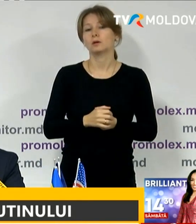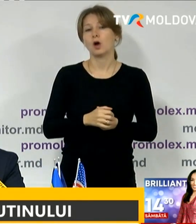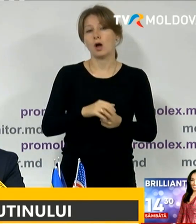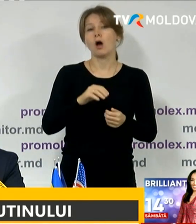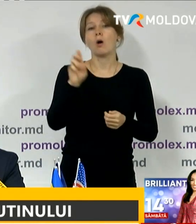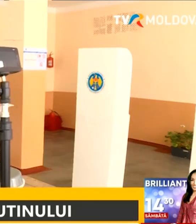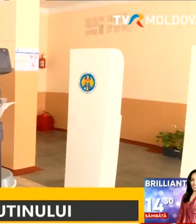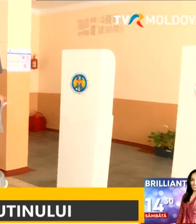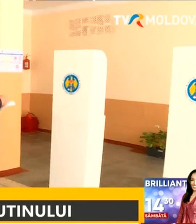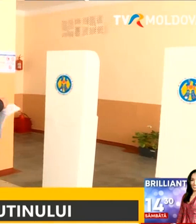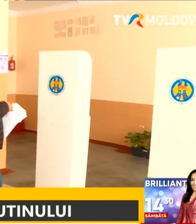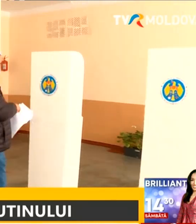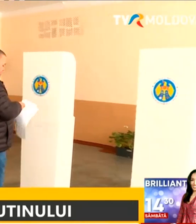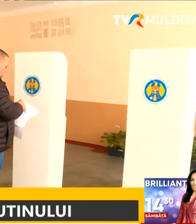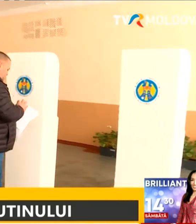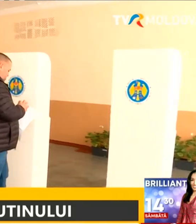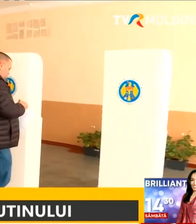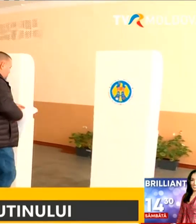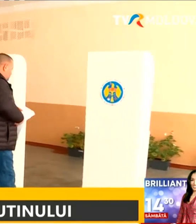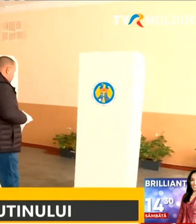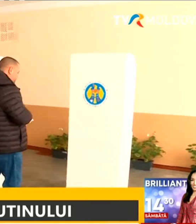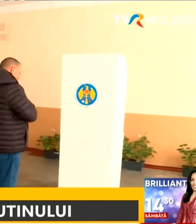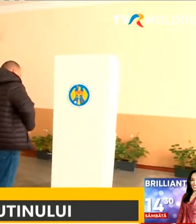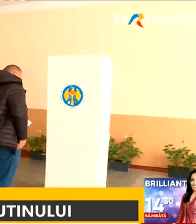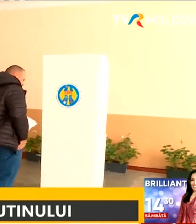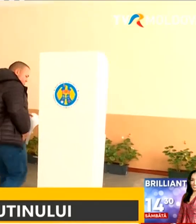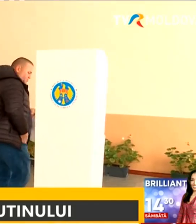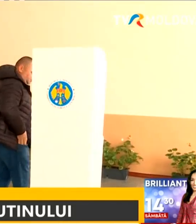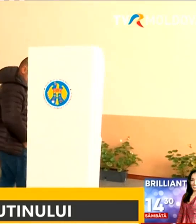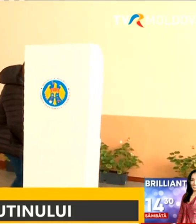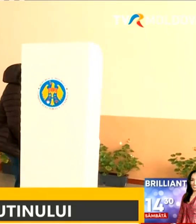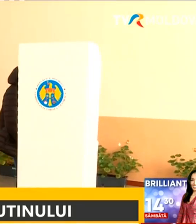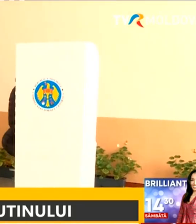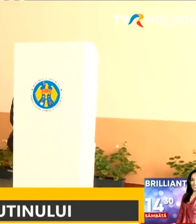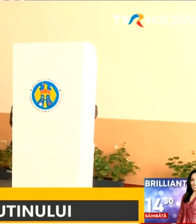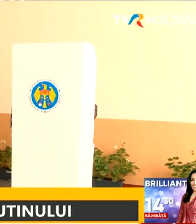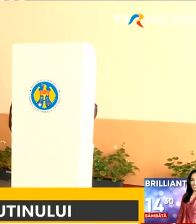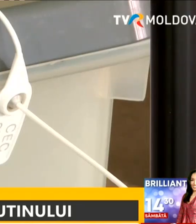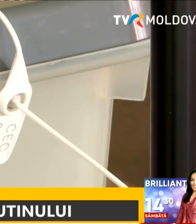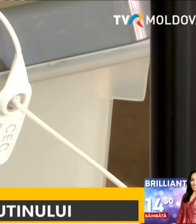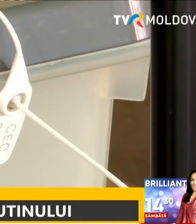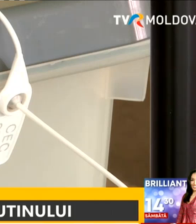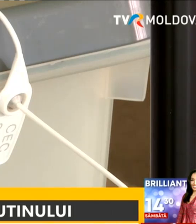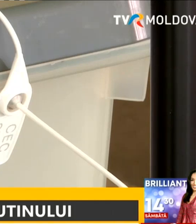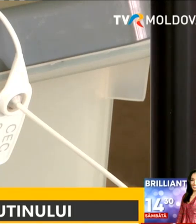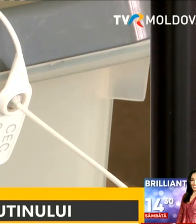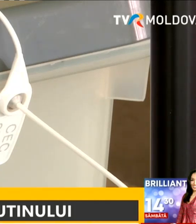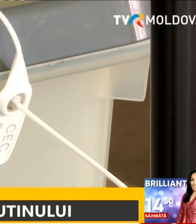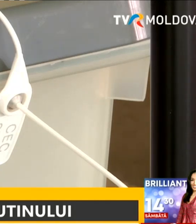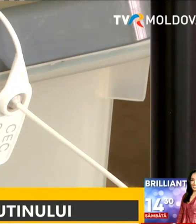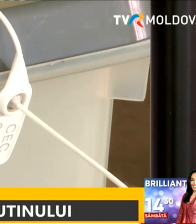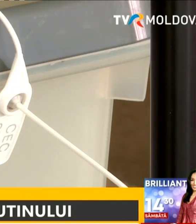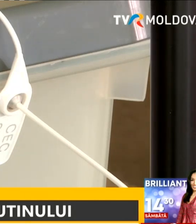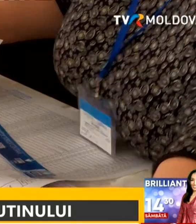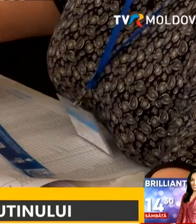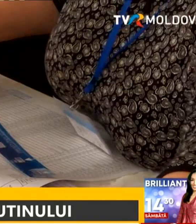sectorul Botanica. Printre încălcările raportate de Promolex se numără și lipsa accesului la internet, deschiderea înainte de ora stabilită a